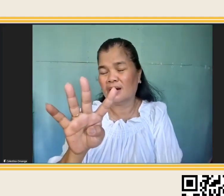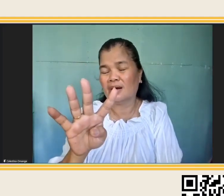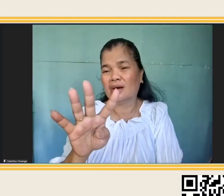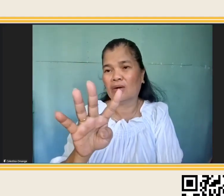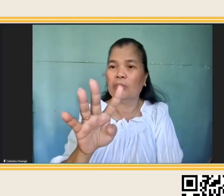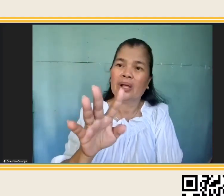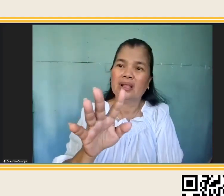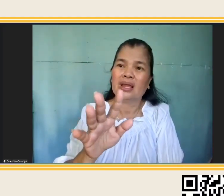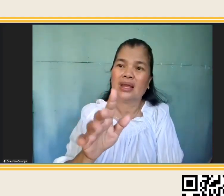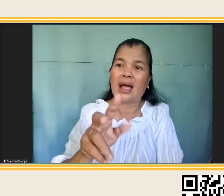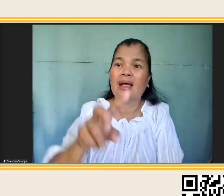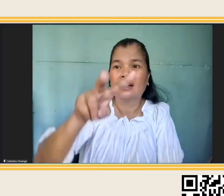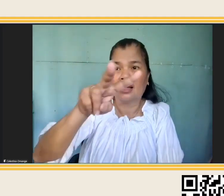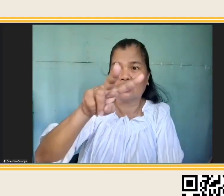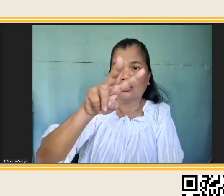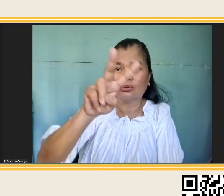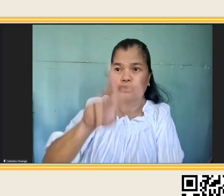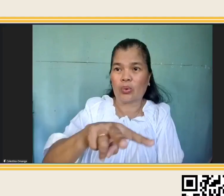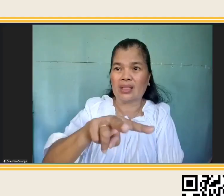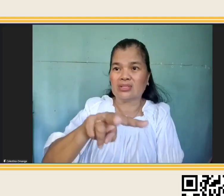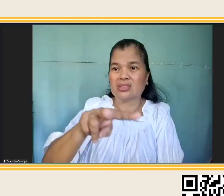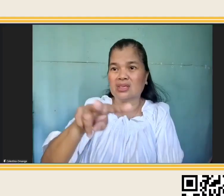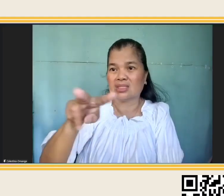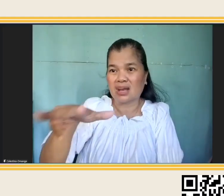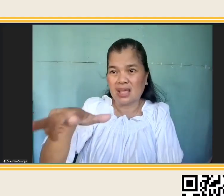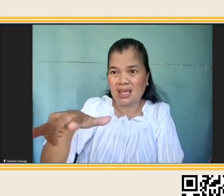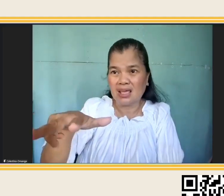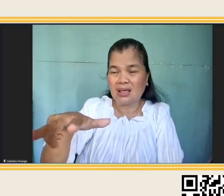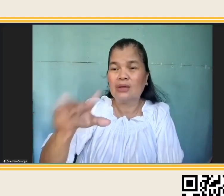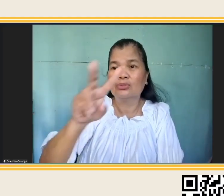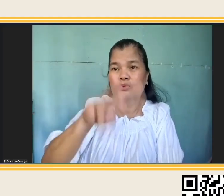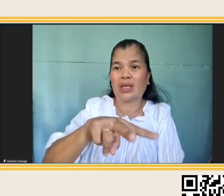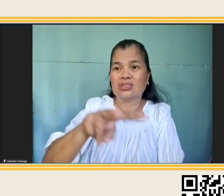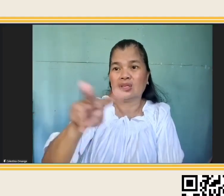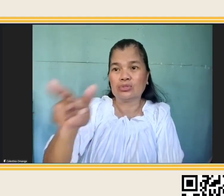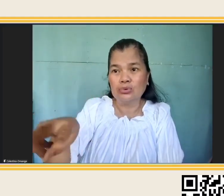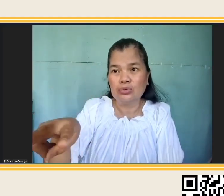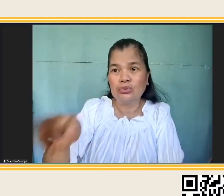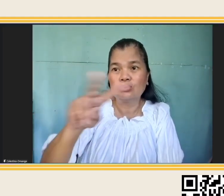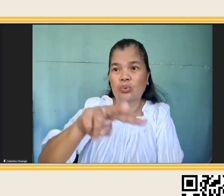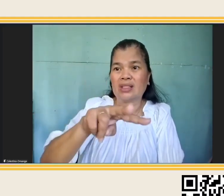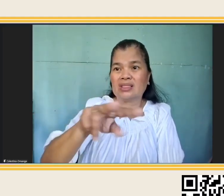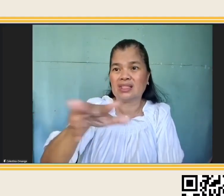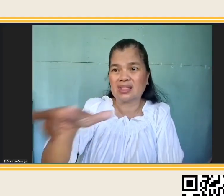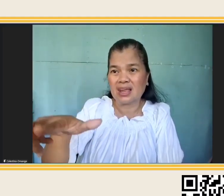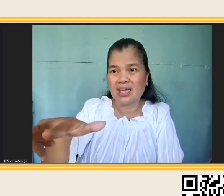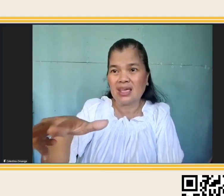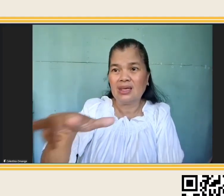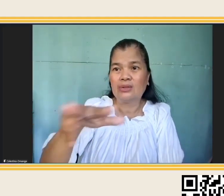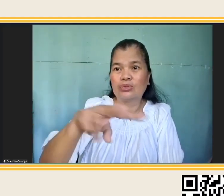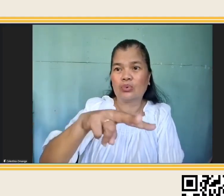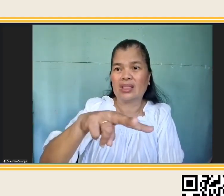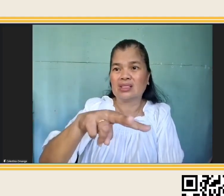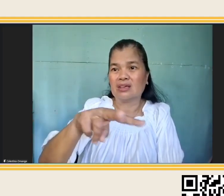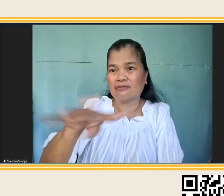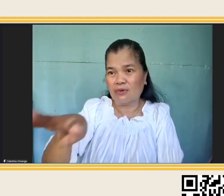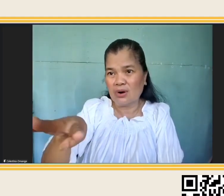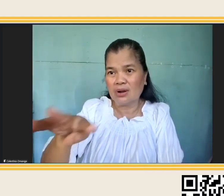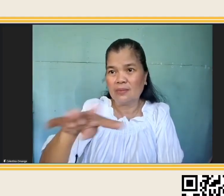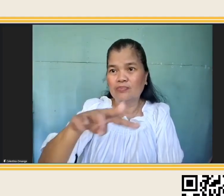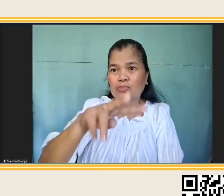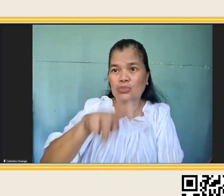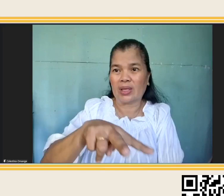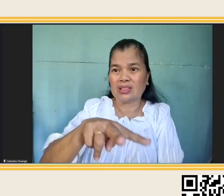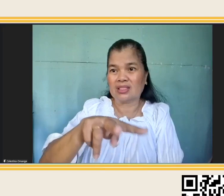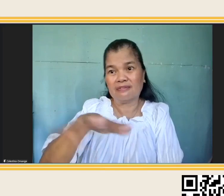24. O pwede rin na ganito. 23, 22, 23,